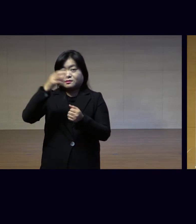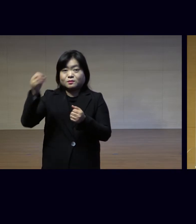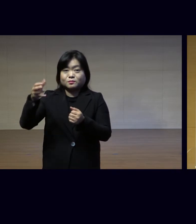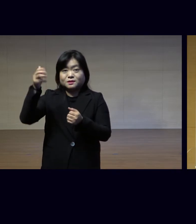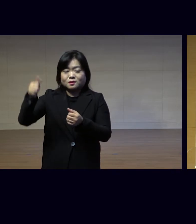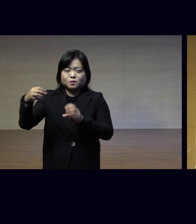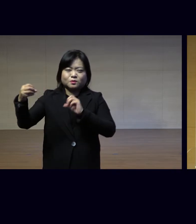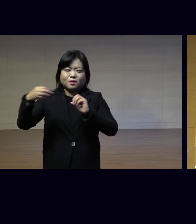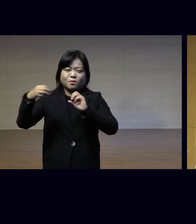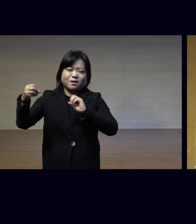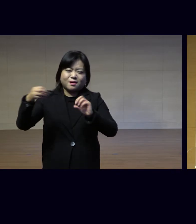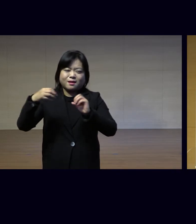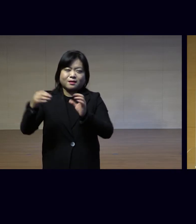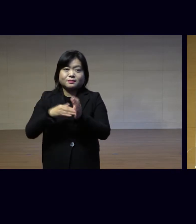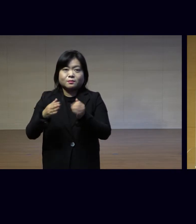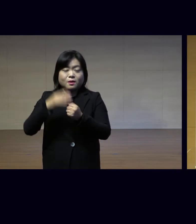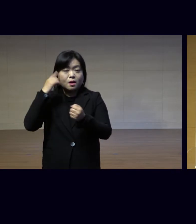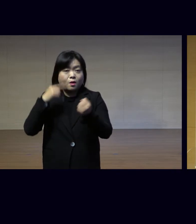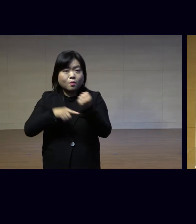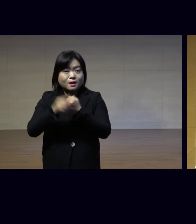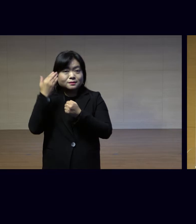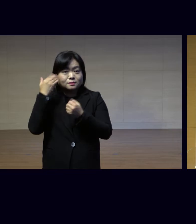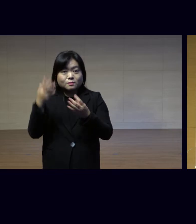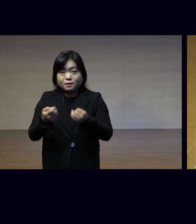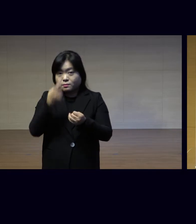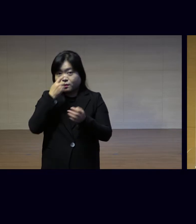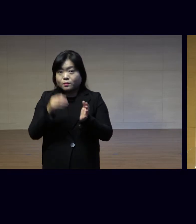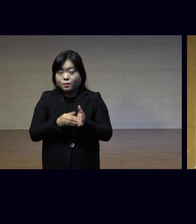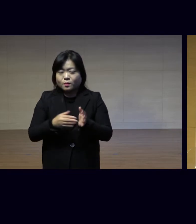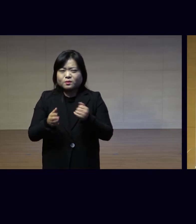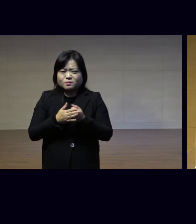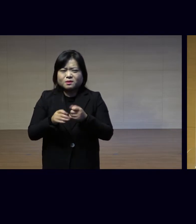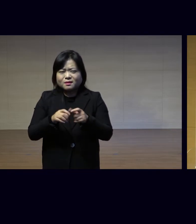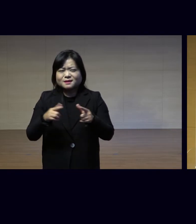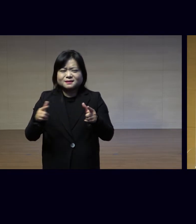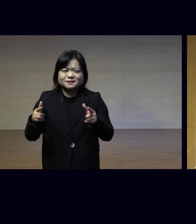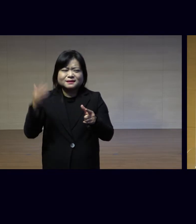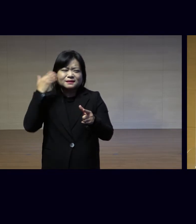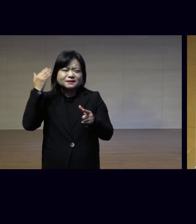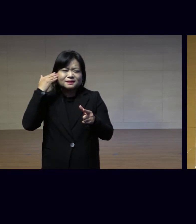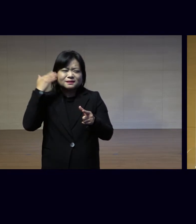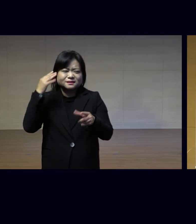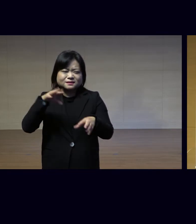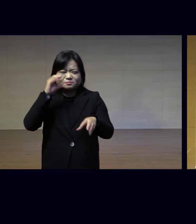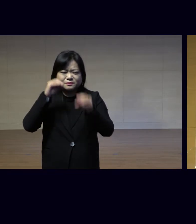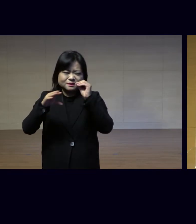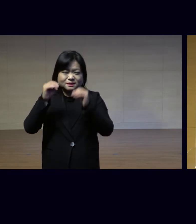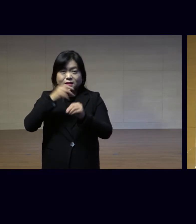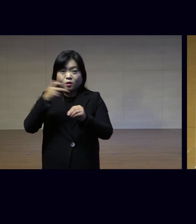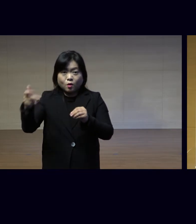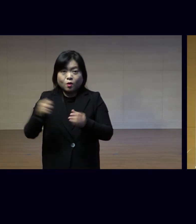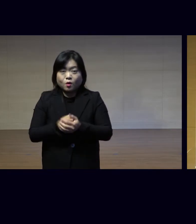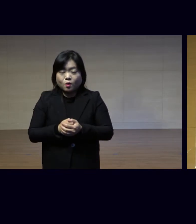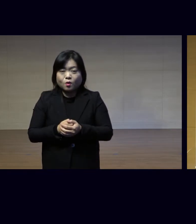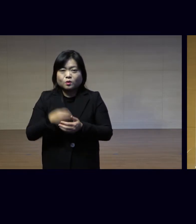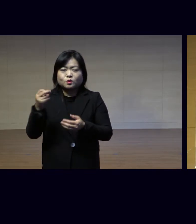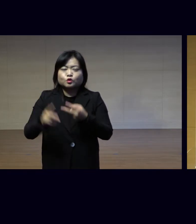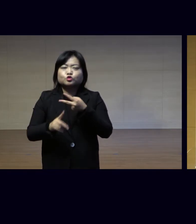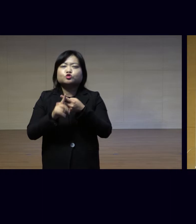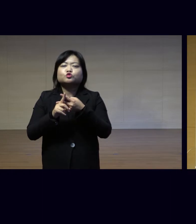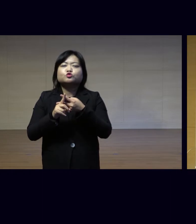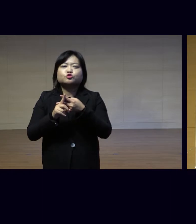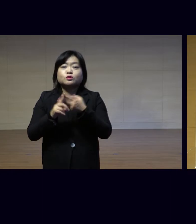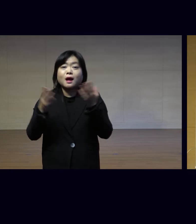또 대화를 통해서 그때 과학 지식을 또 많이 배우고 막 이래저래 많이 지식을 습득을 했는데 특히 이제 중학교